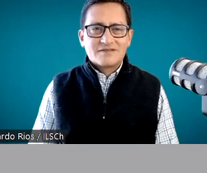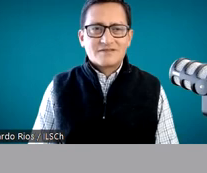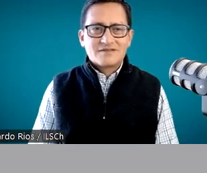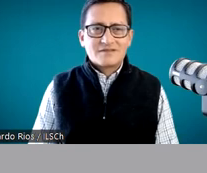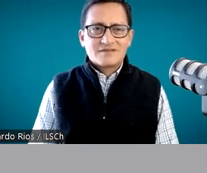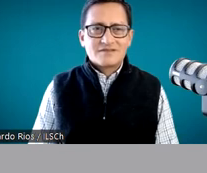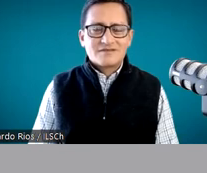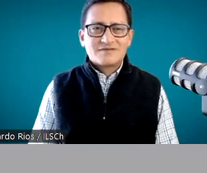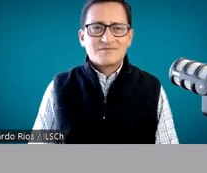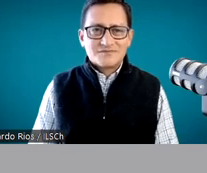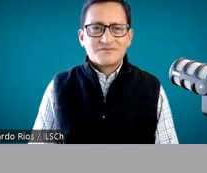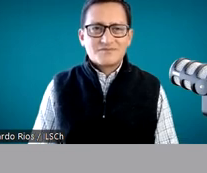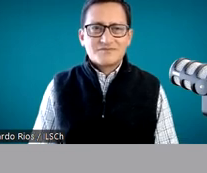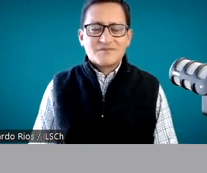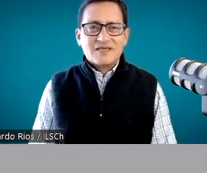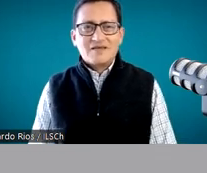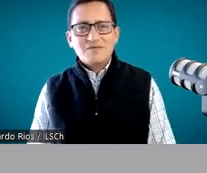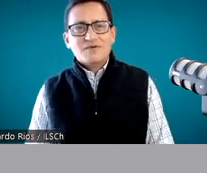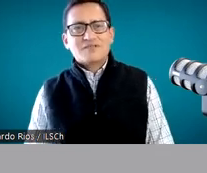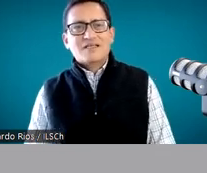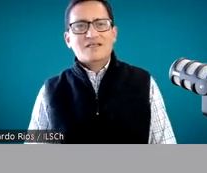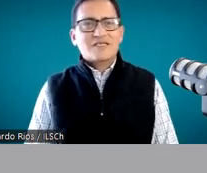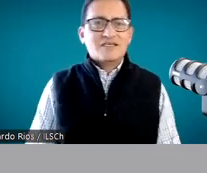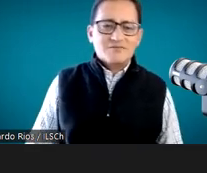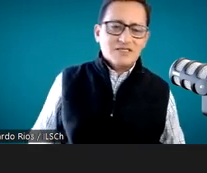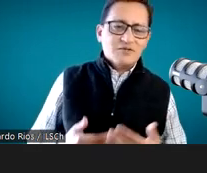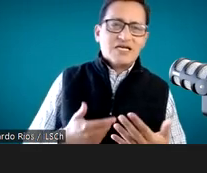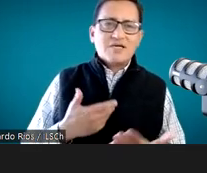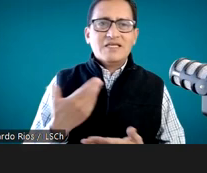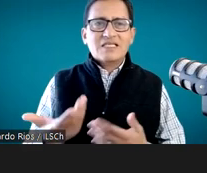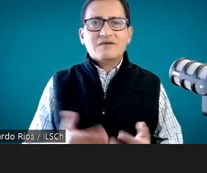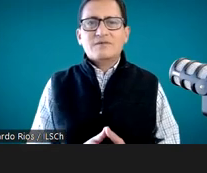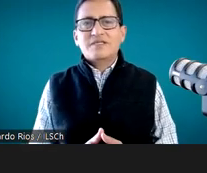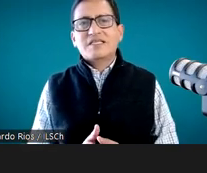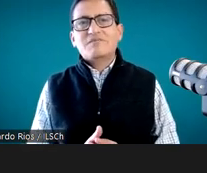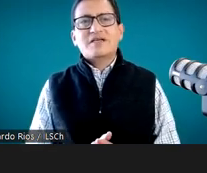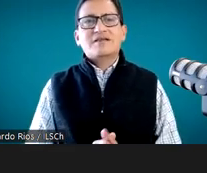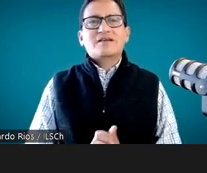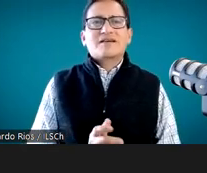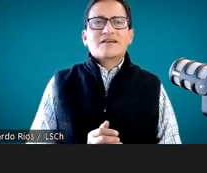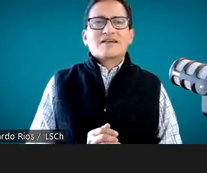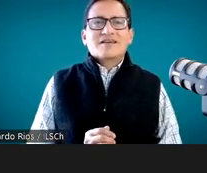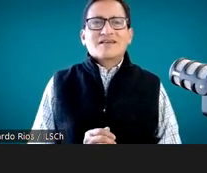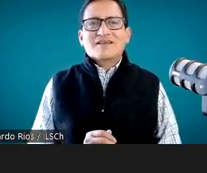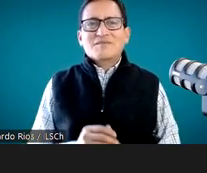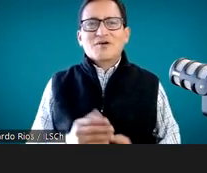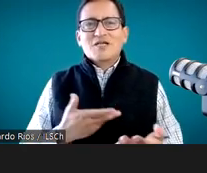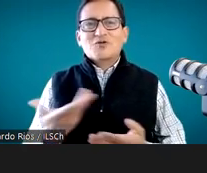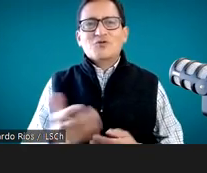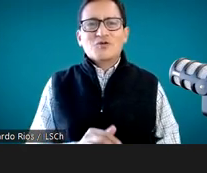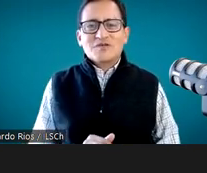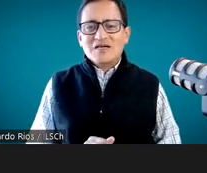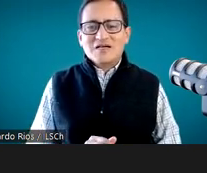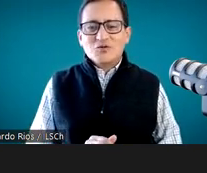Entonces, por eso estoy motivada para aprender. Qué bien, pues excelente. O sea, va a ser una herramienta que te va a permitir también